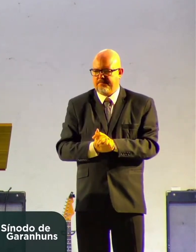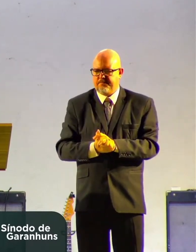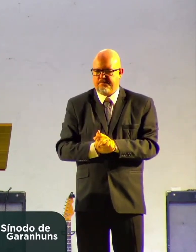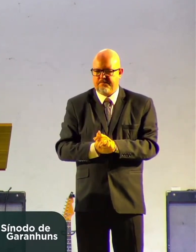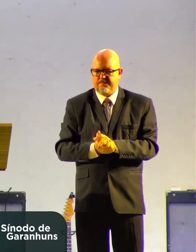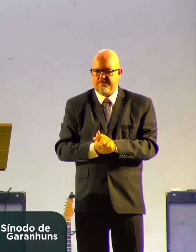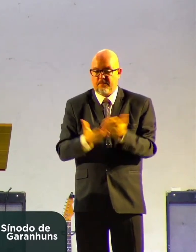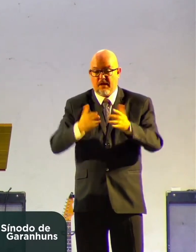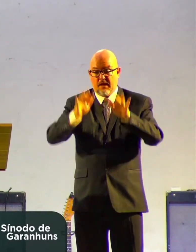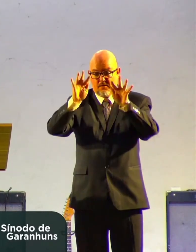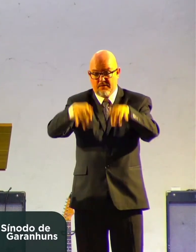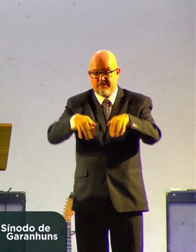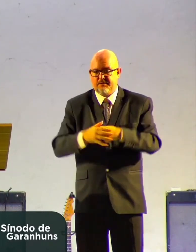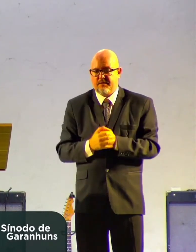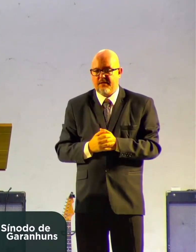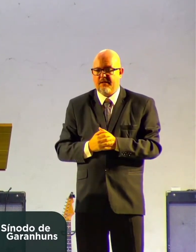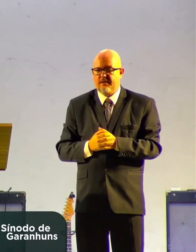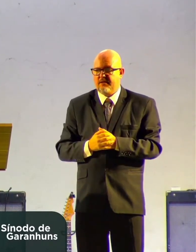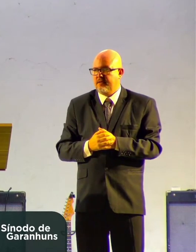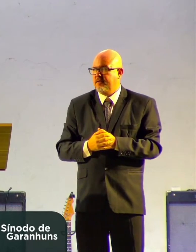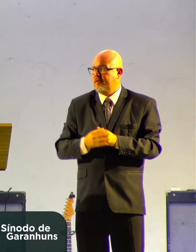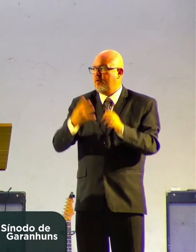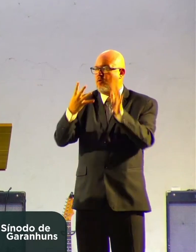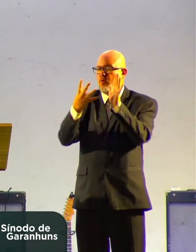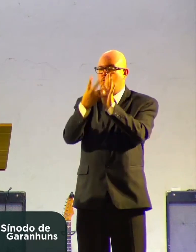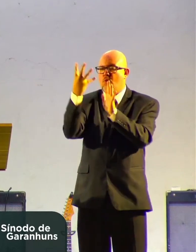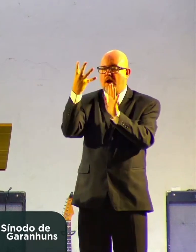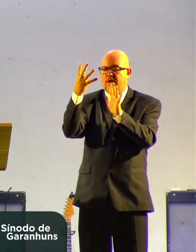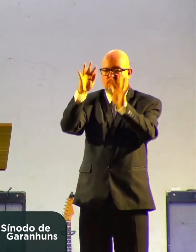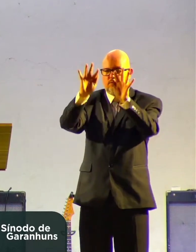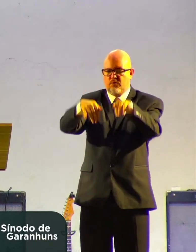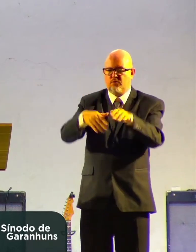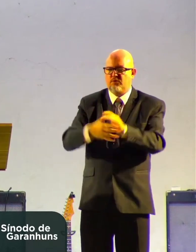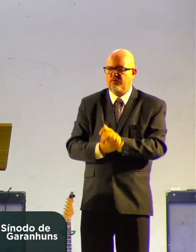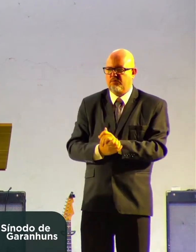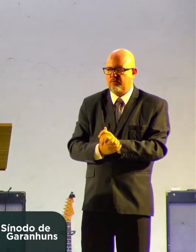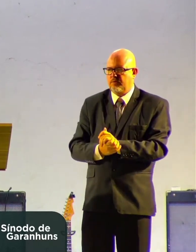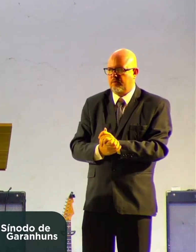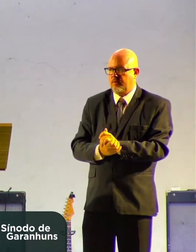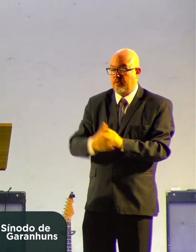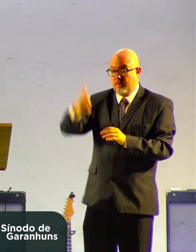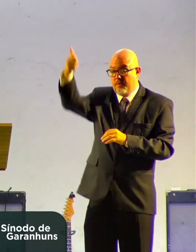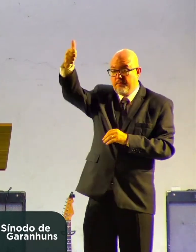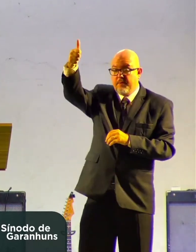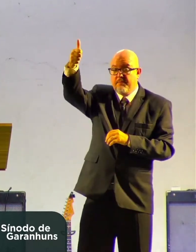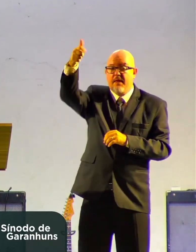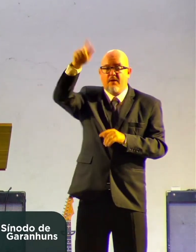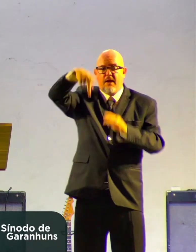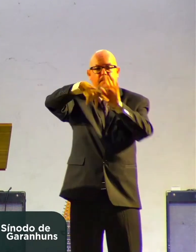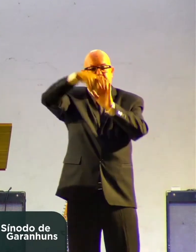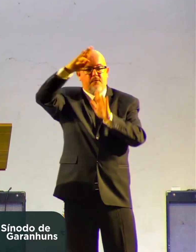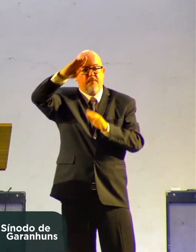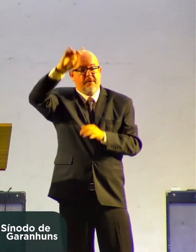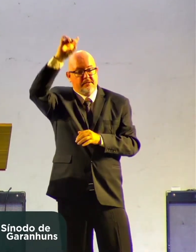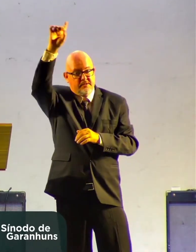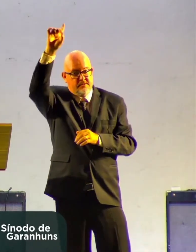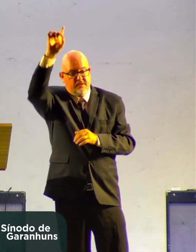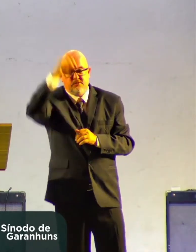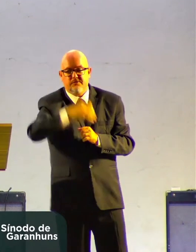Mas eu quero encerrar, trazendo o 4º e último ponto. Primeiro, o avivamento é promessa de